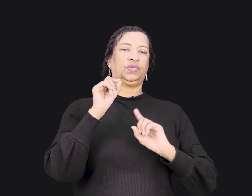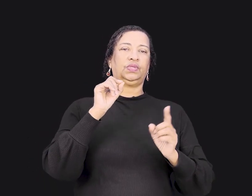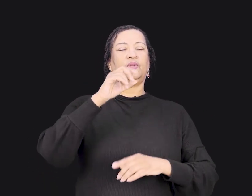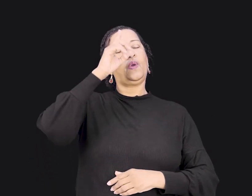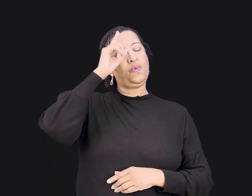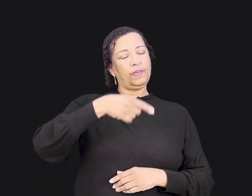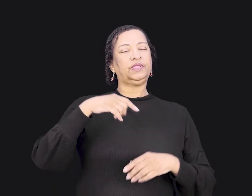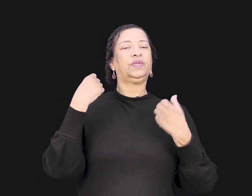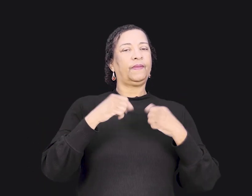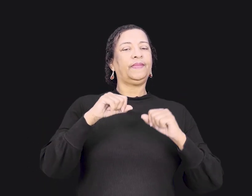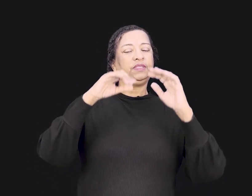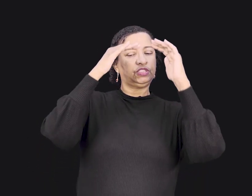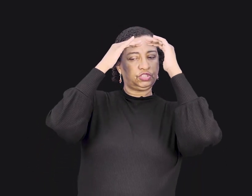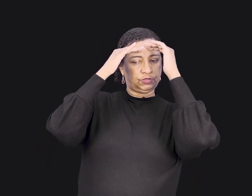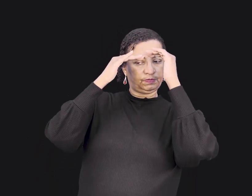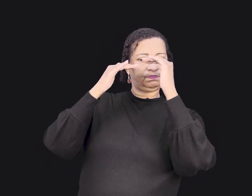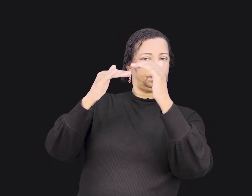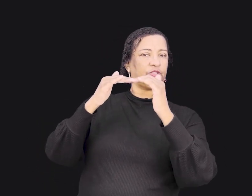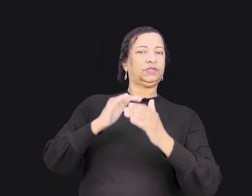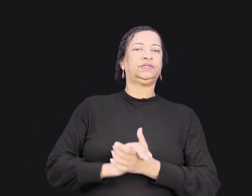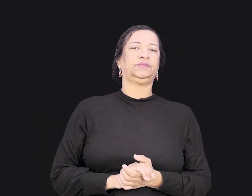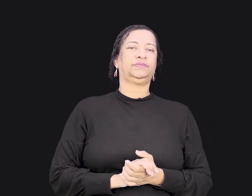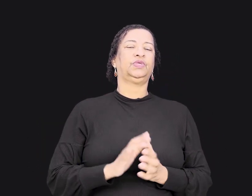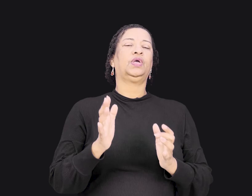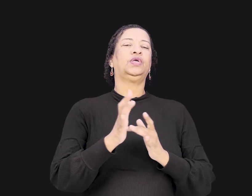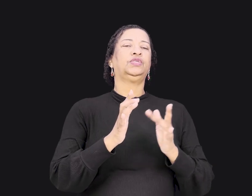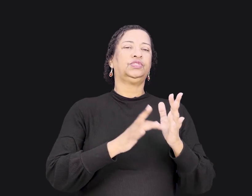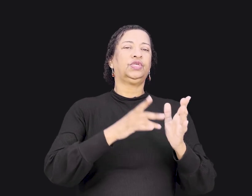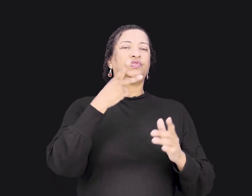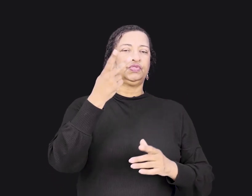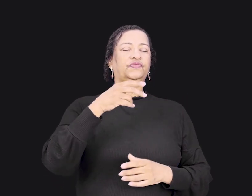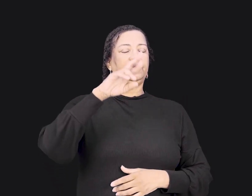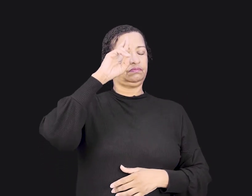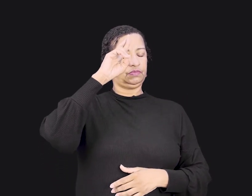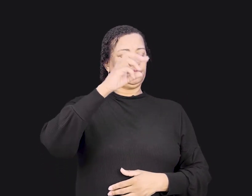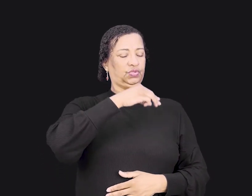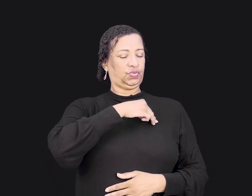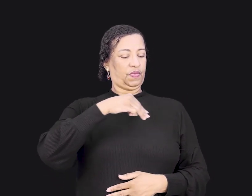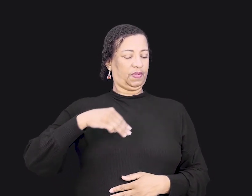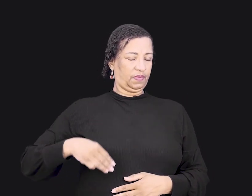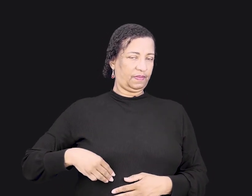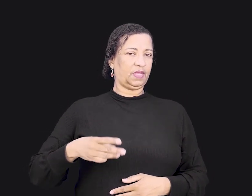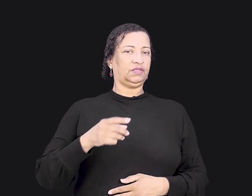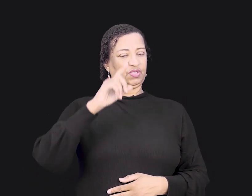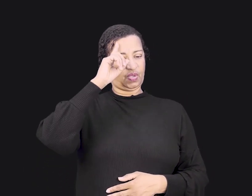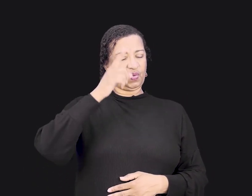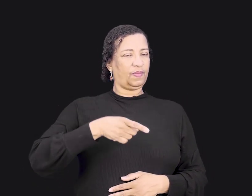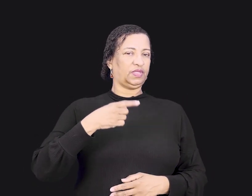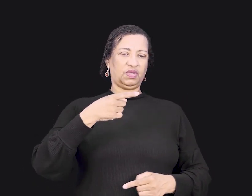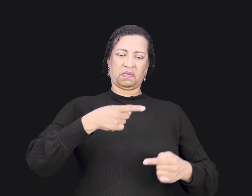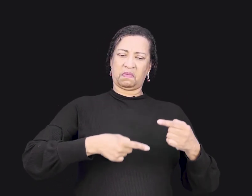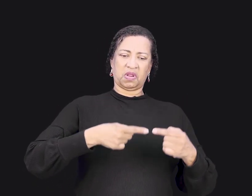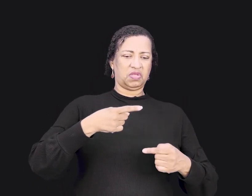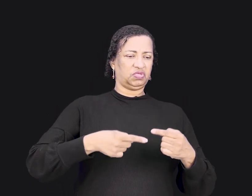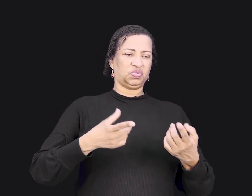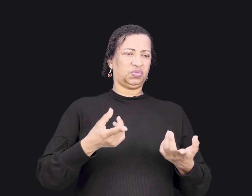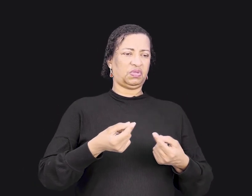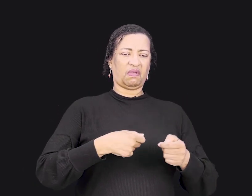mandamento deve ser cumprido. Jesus disse que era o Senhor e Mestre, e seus mandamentos não estavam abertos para discussão, negociação,